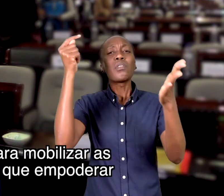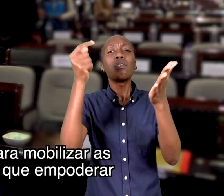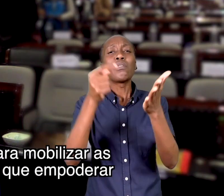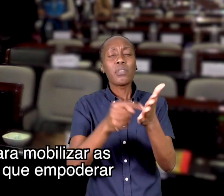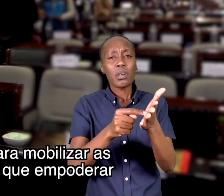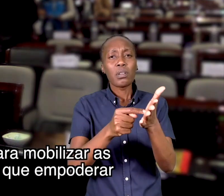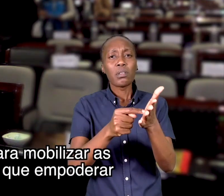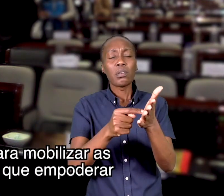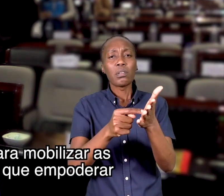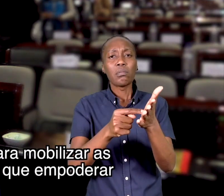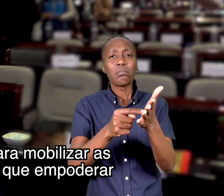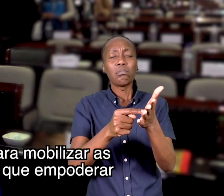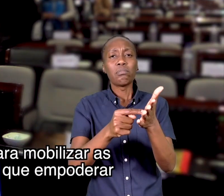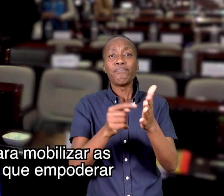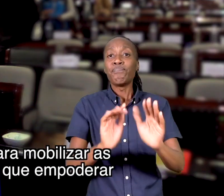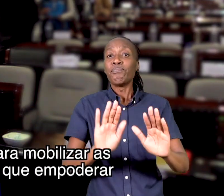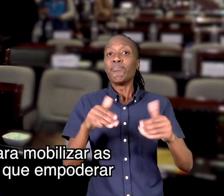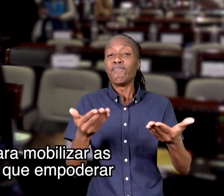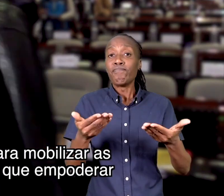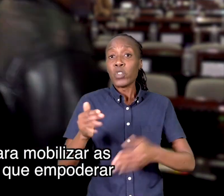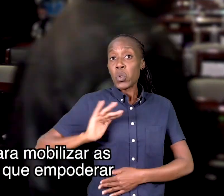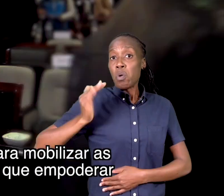as outras mulheres significa